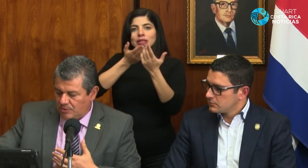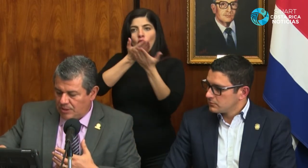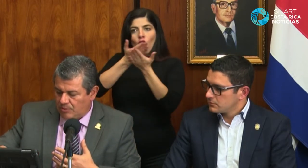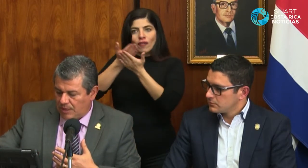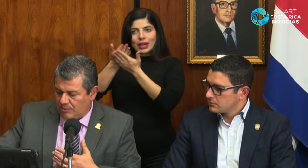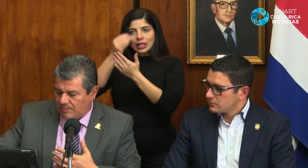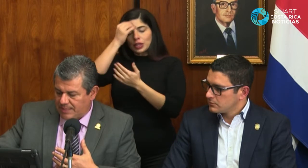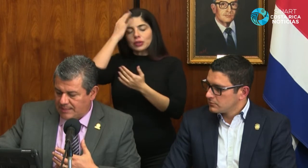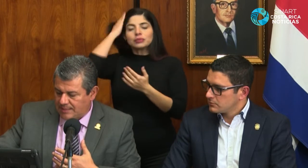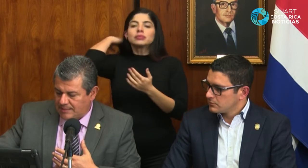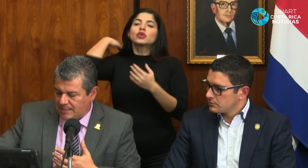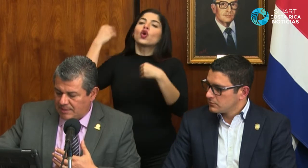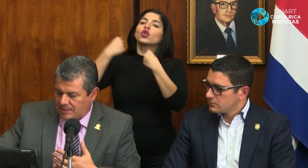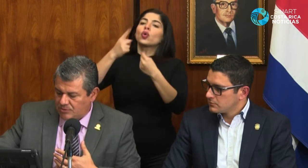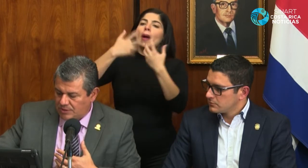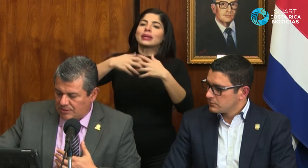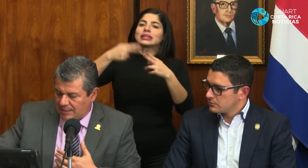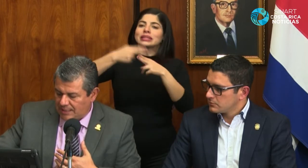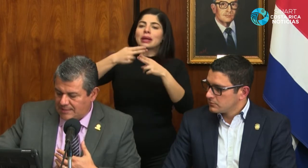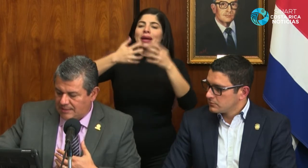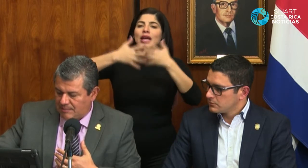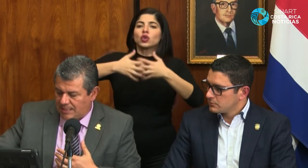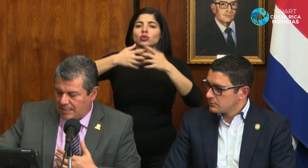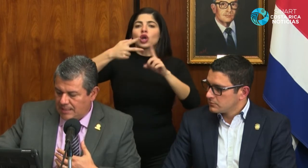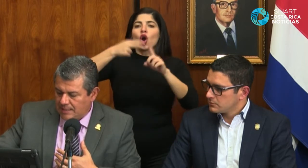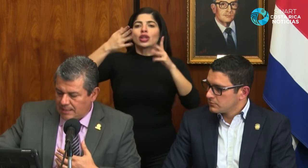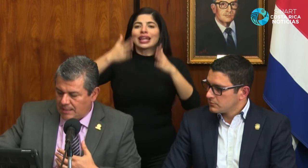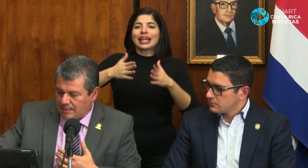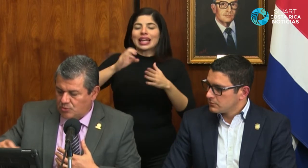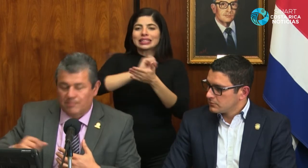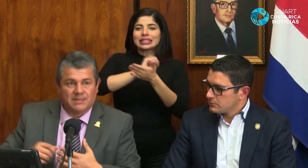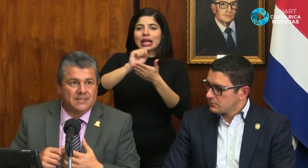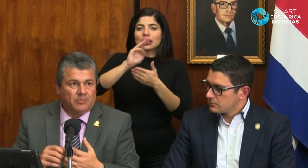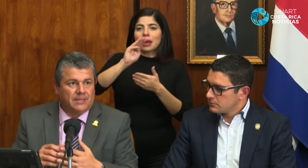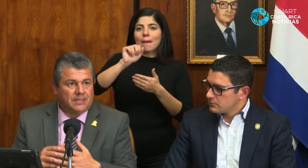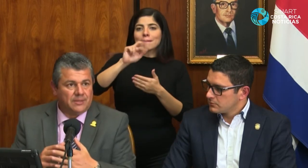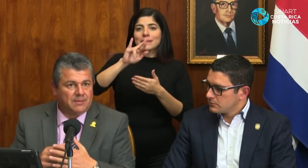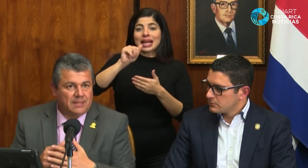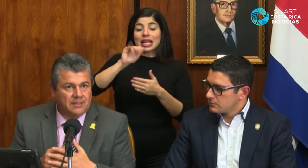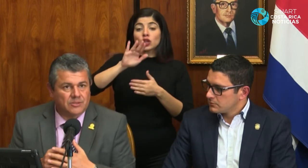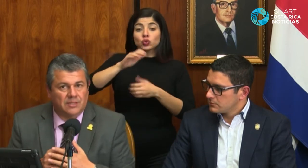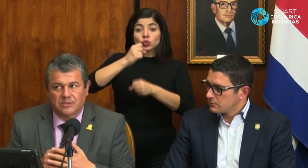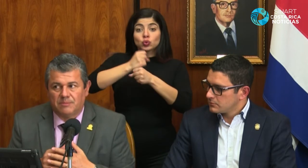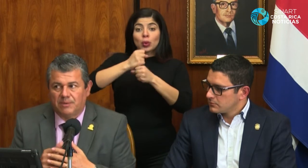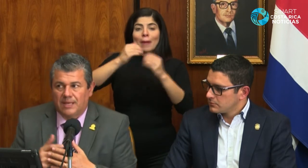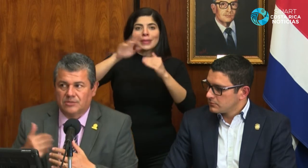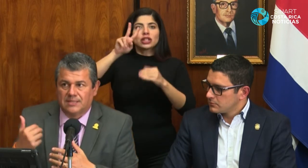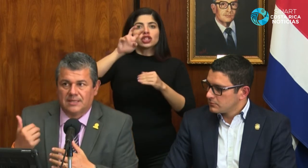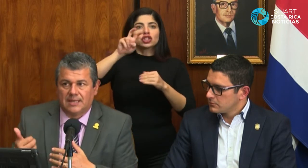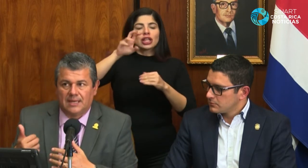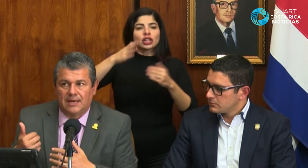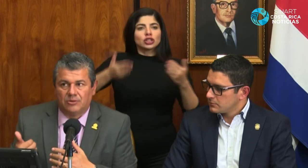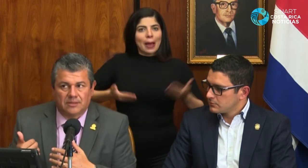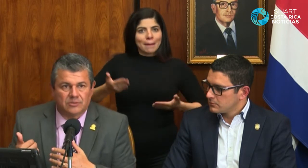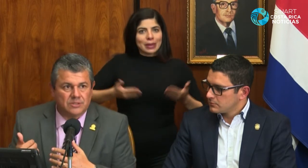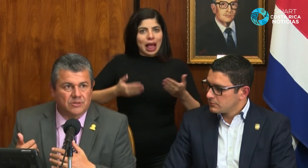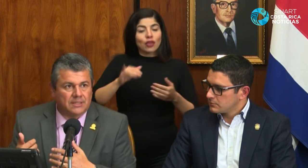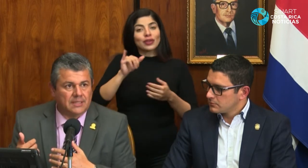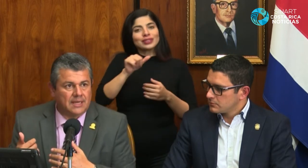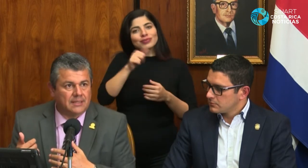se le adjudicó a una empresa que se llama Industria Hotelera Santa María. Su capacidad operativa es de más de 200 empleados, que esa era la